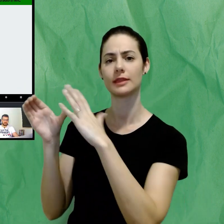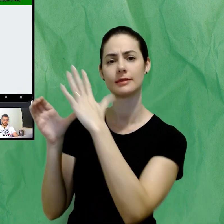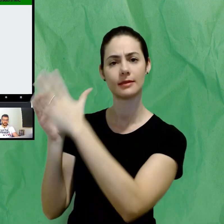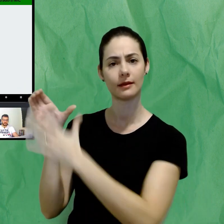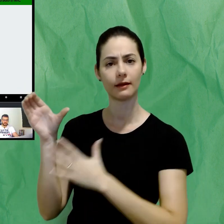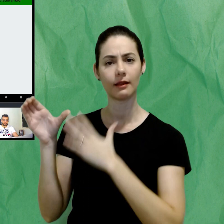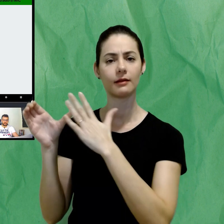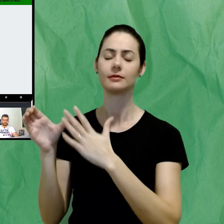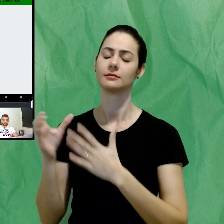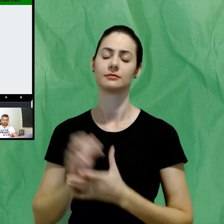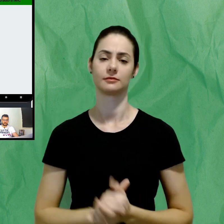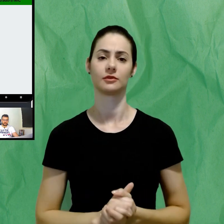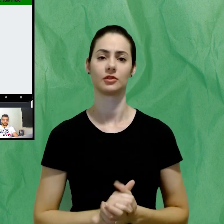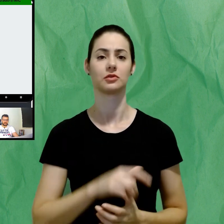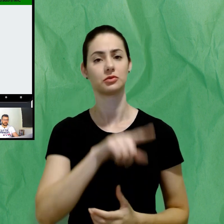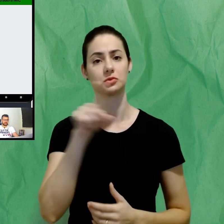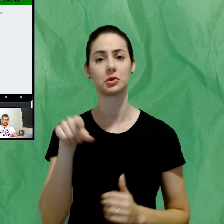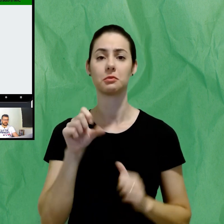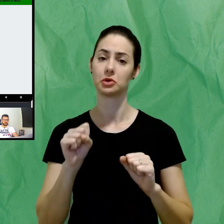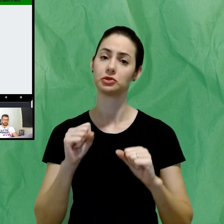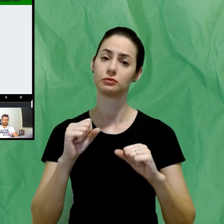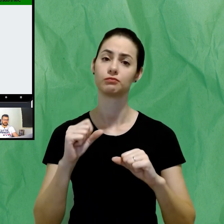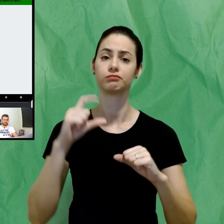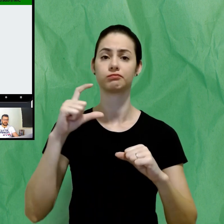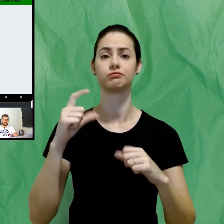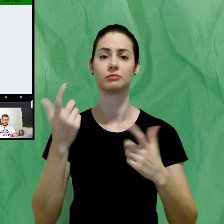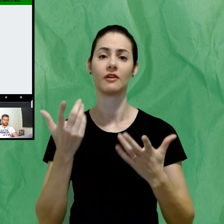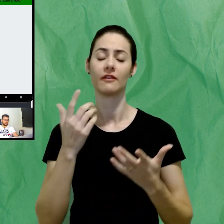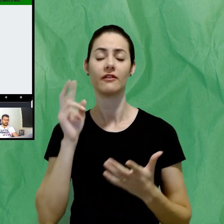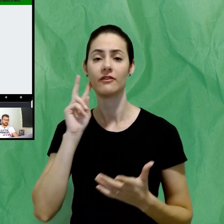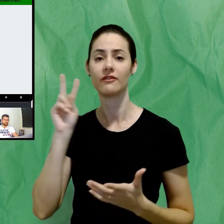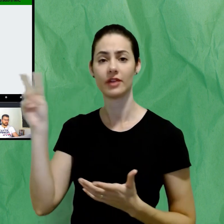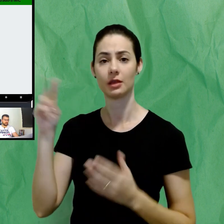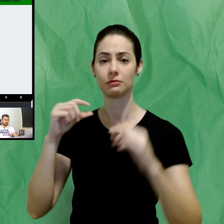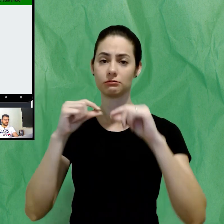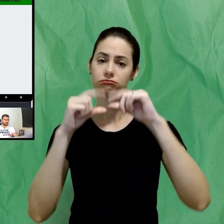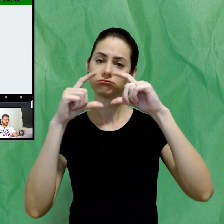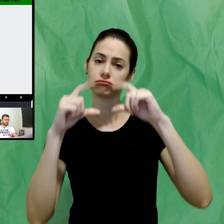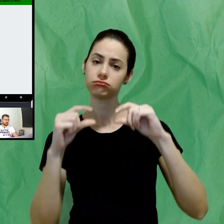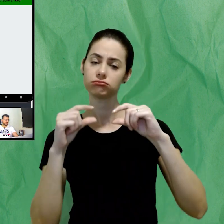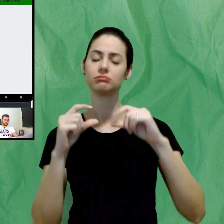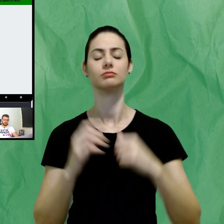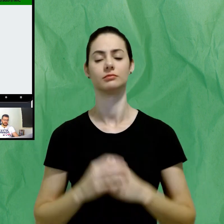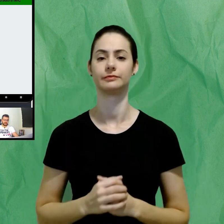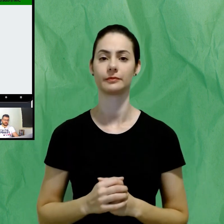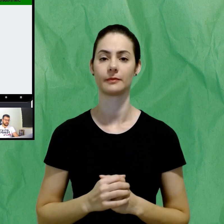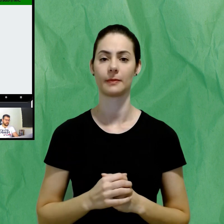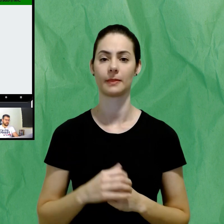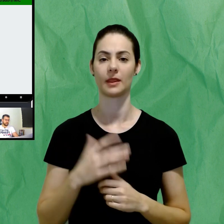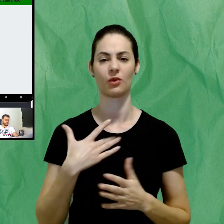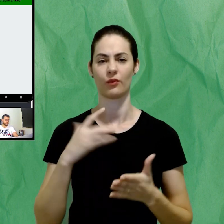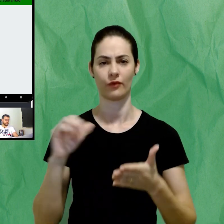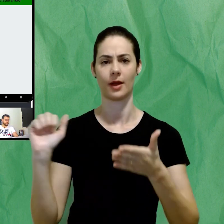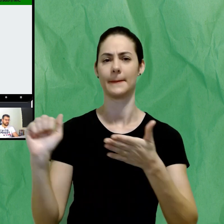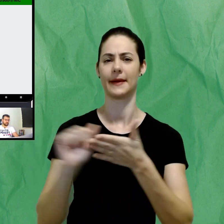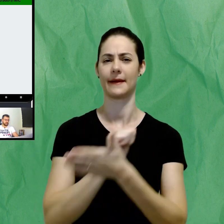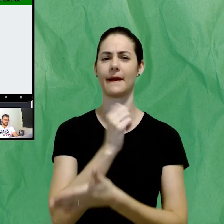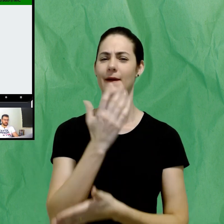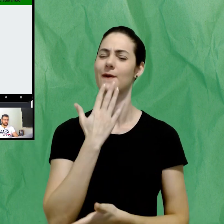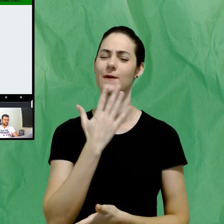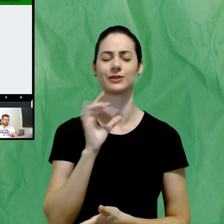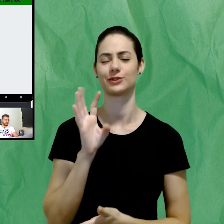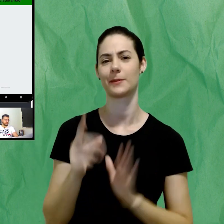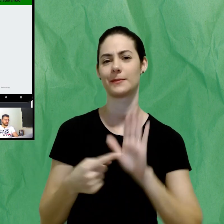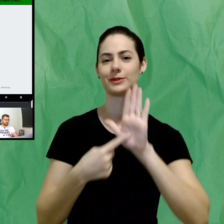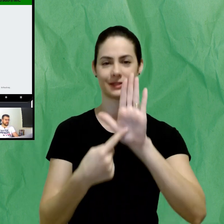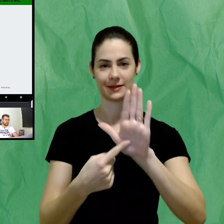aí, às vezes, colocando aí um background, fica fácil visualizar o espaço que ele está ocupando. Então, eu vou apagar aqui esse background color, foi só para